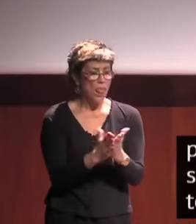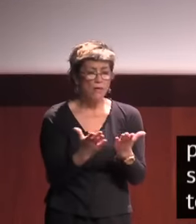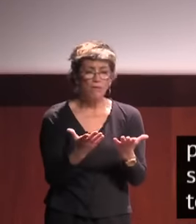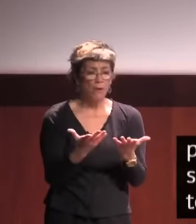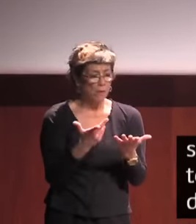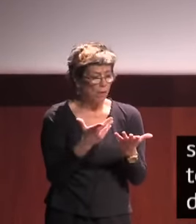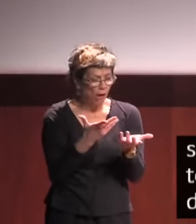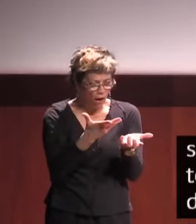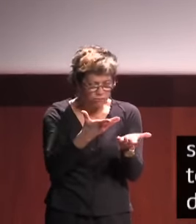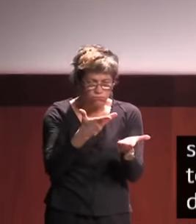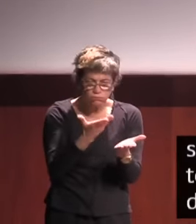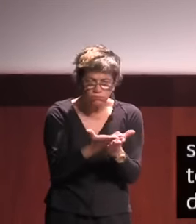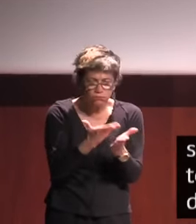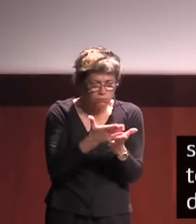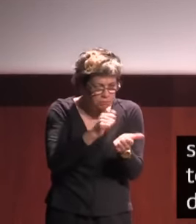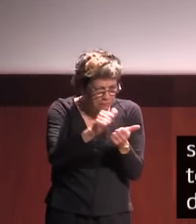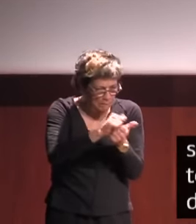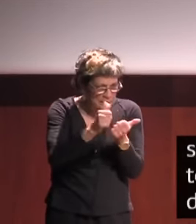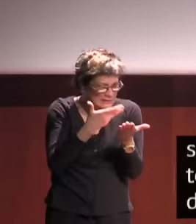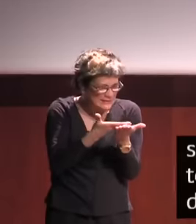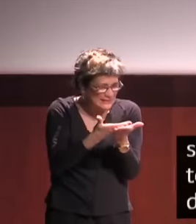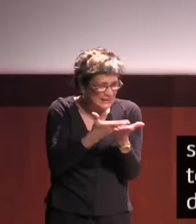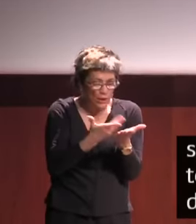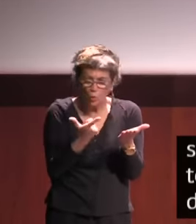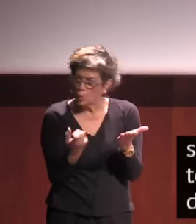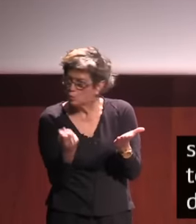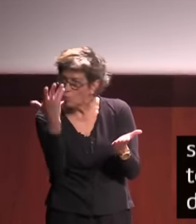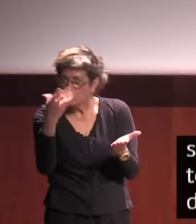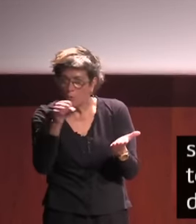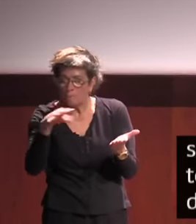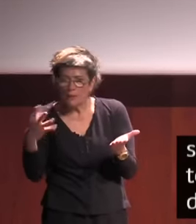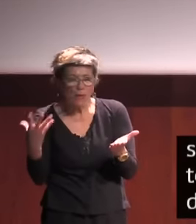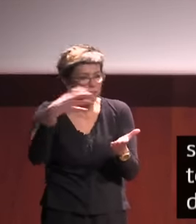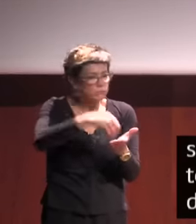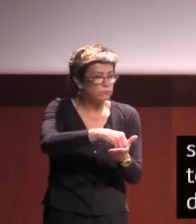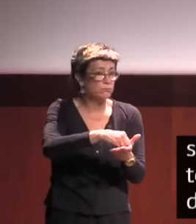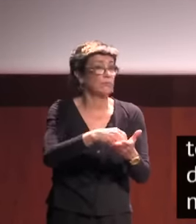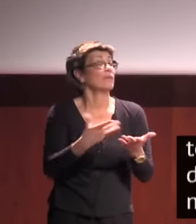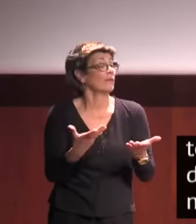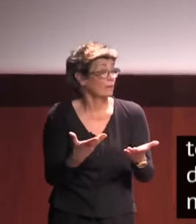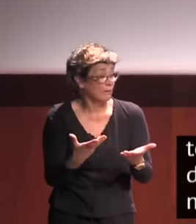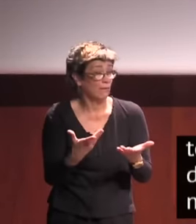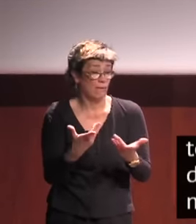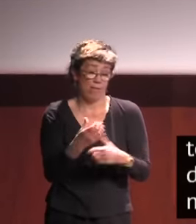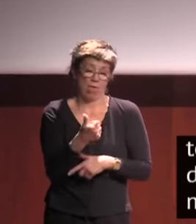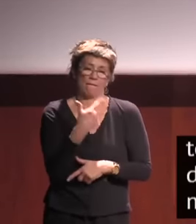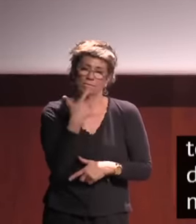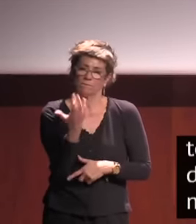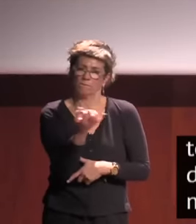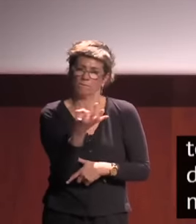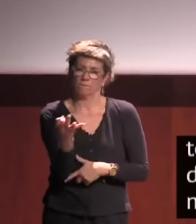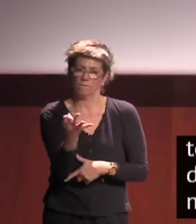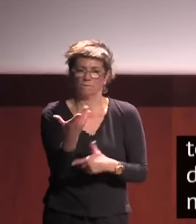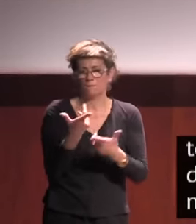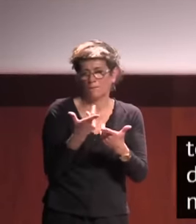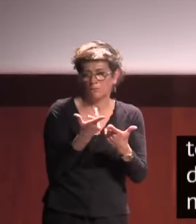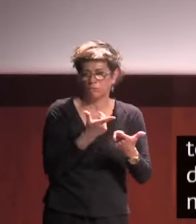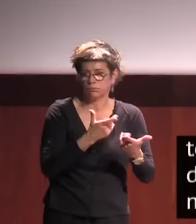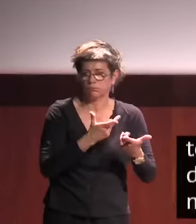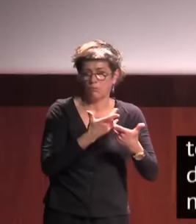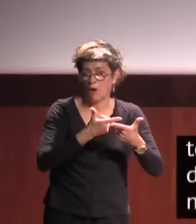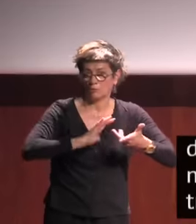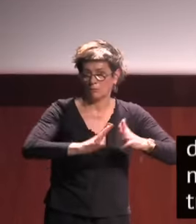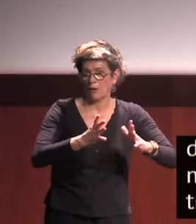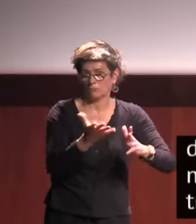strictement verbal. Il peut intégrer d'autres médias, dont un qui est particulièrement propice à la transmission des langues